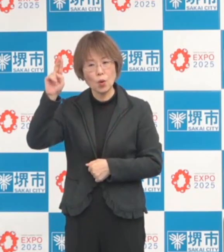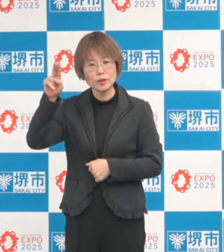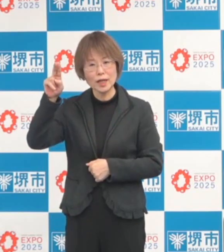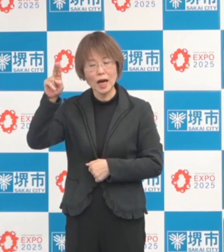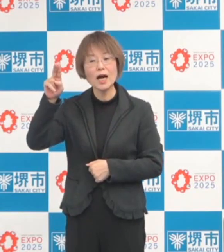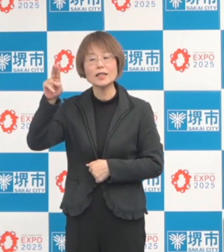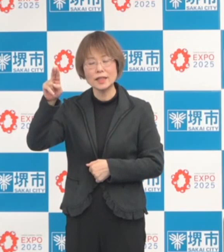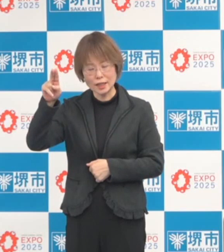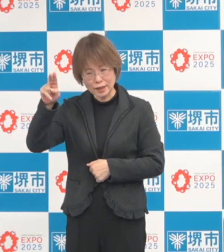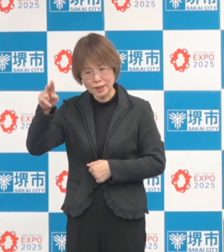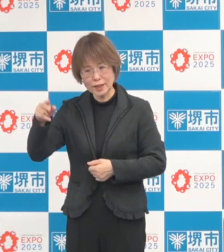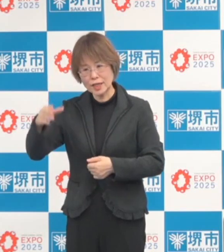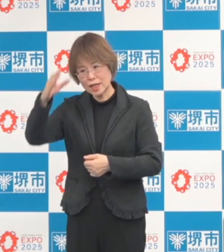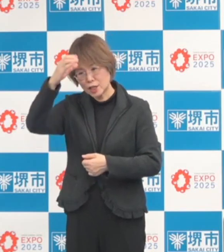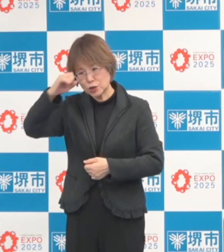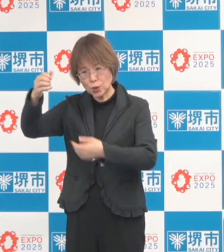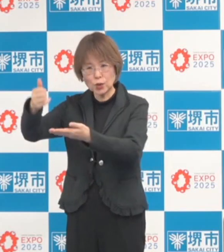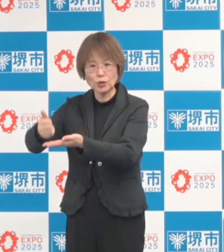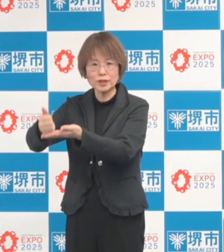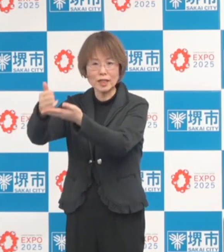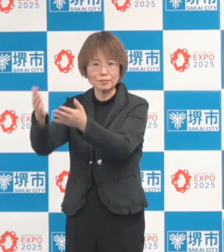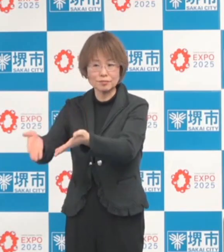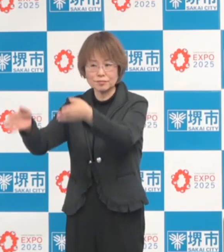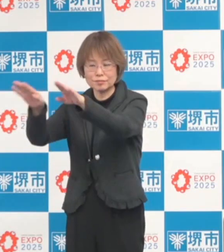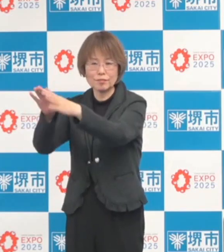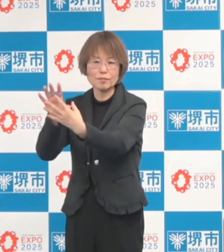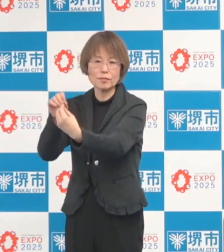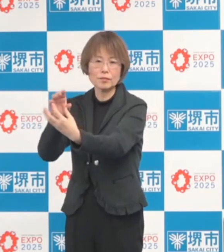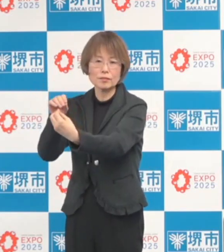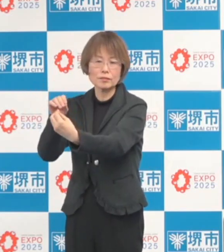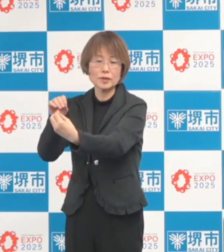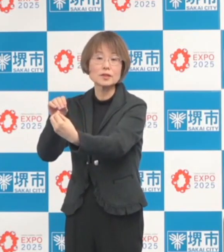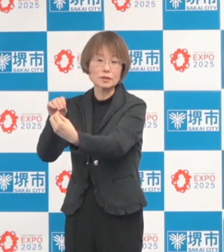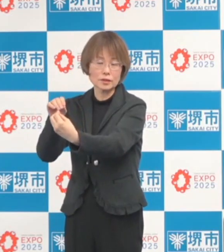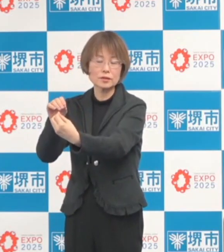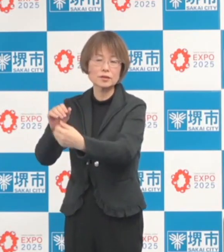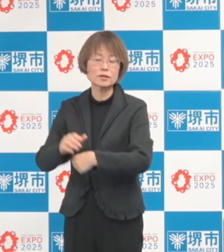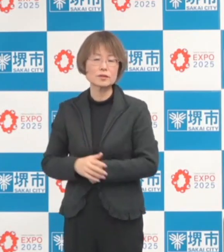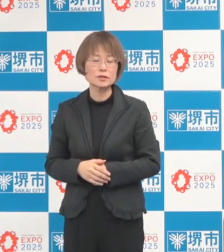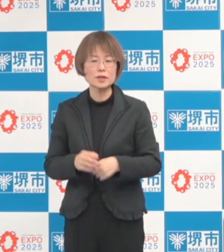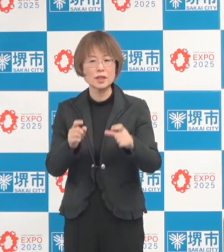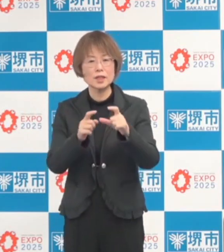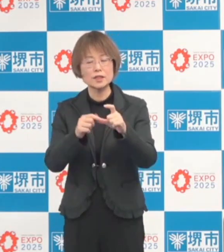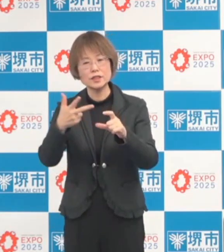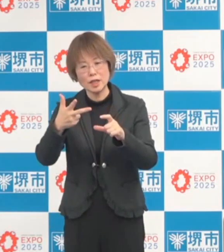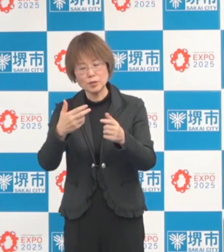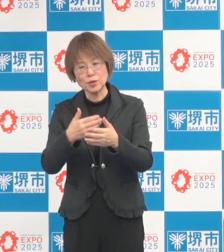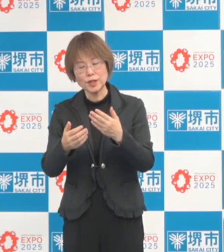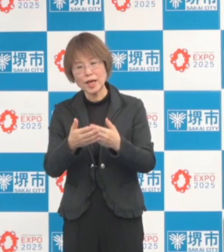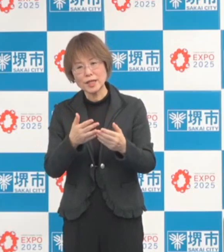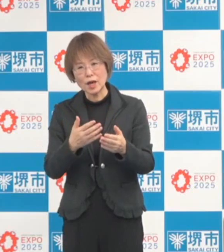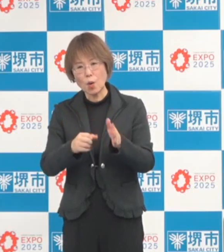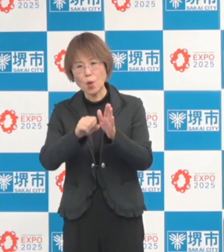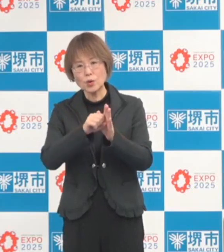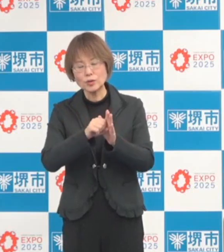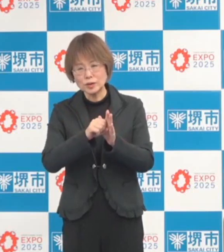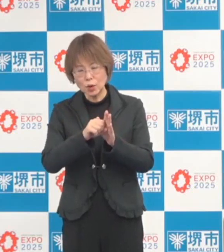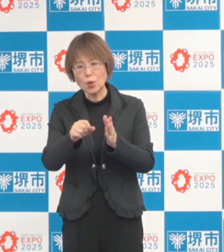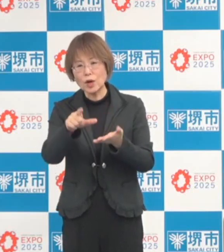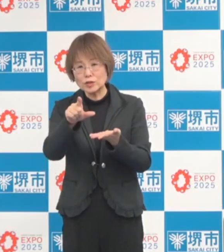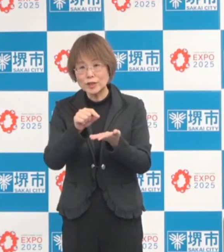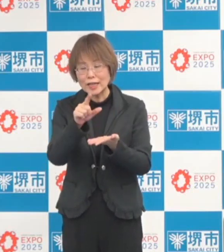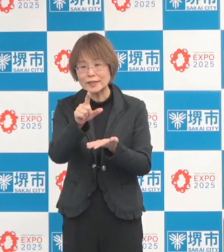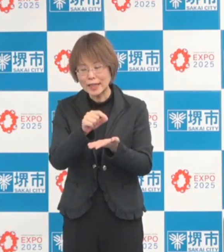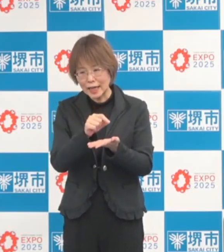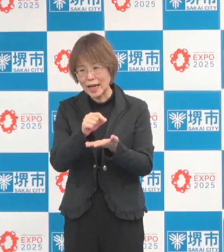える総領事館の総領事の皆様と直接お話しさせていただきましたが、この G7 の経験も生かしながら万博でもぜひ海外との交